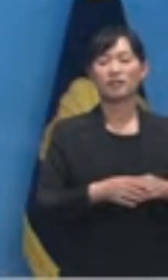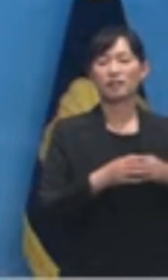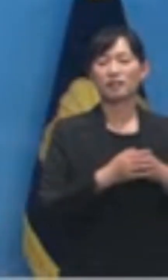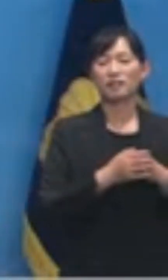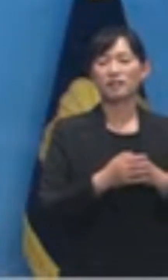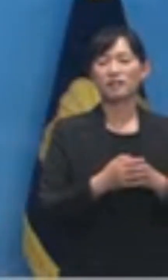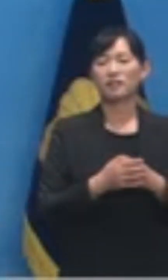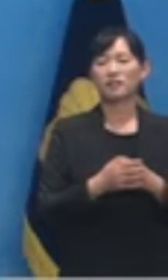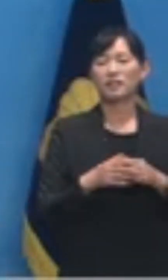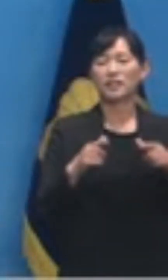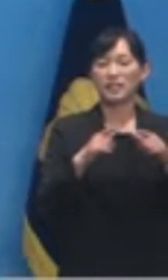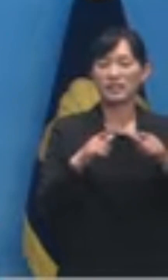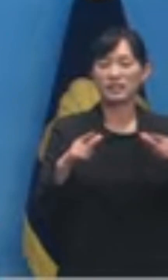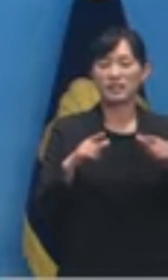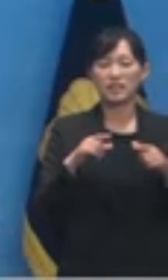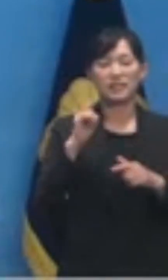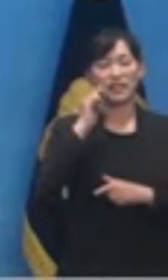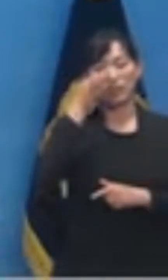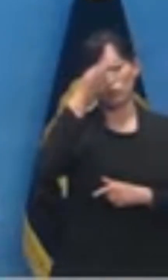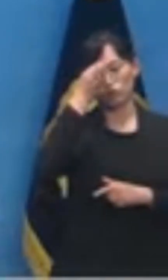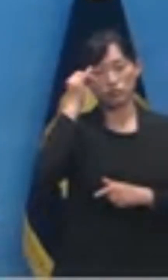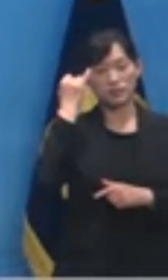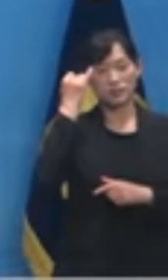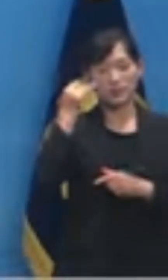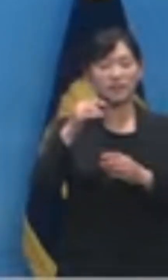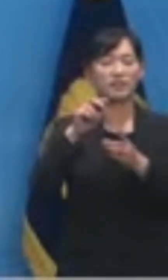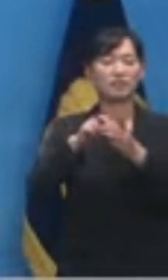김영등 일상예술 창작센터 대표님 모셨습니다.